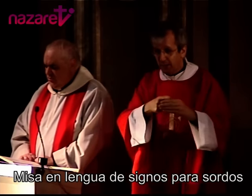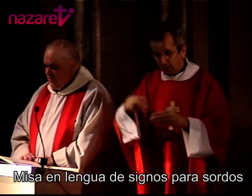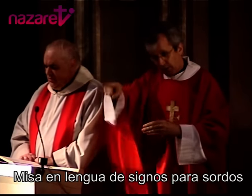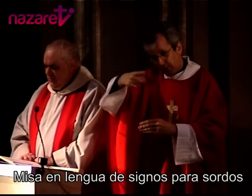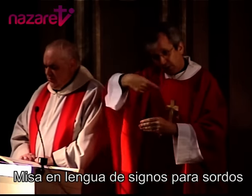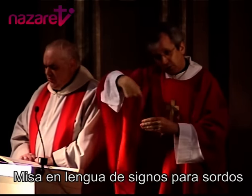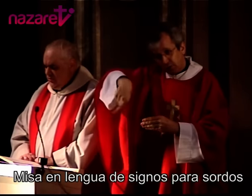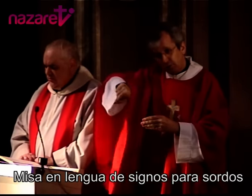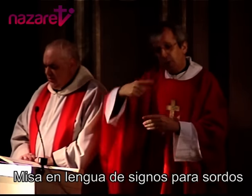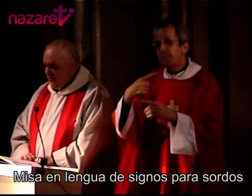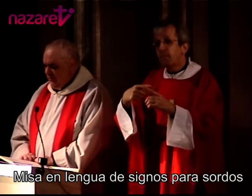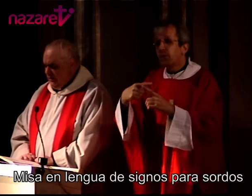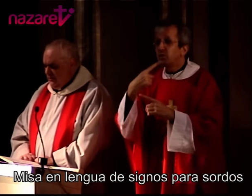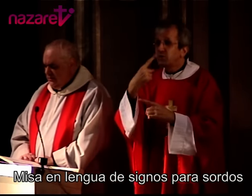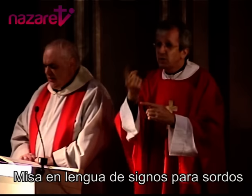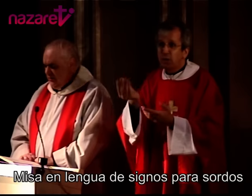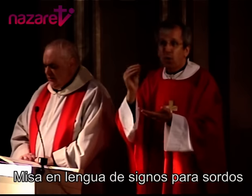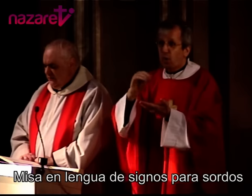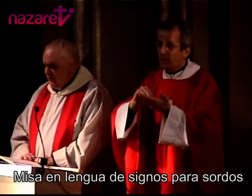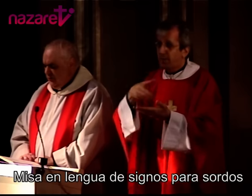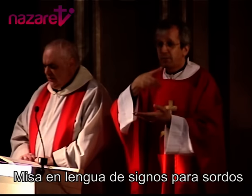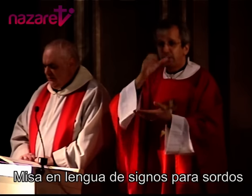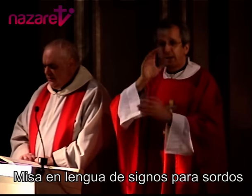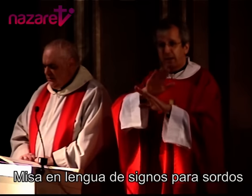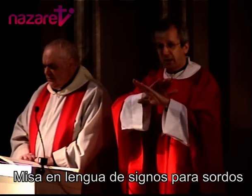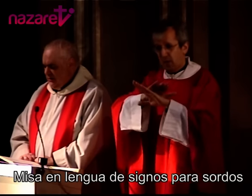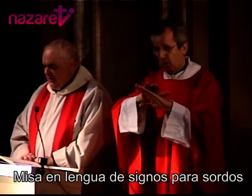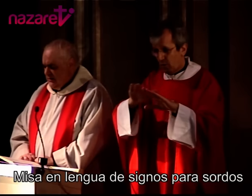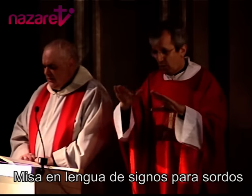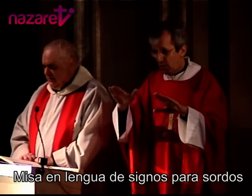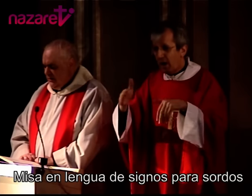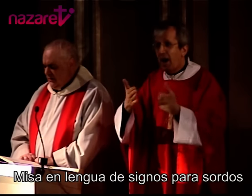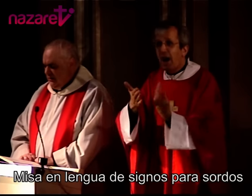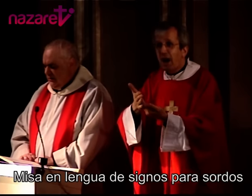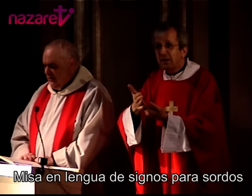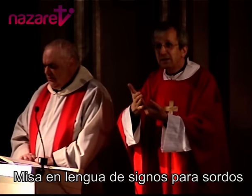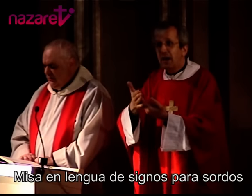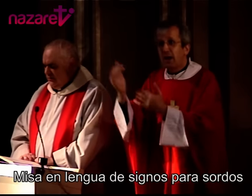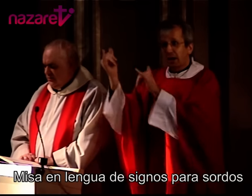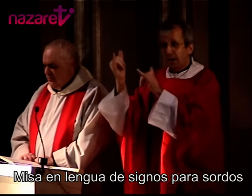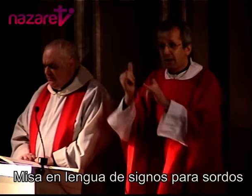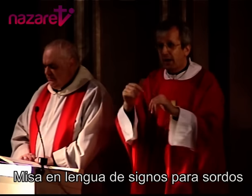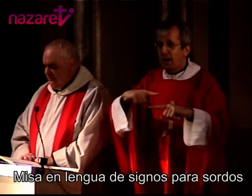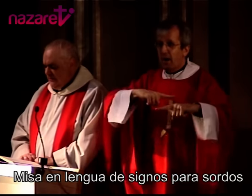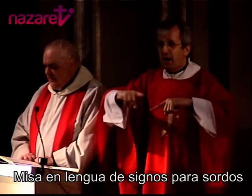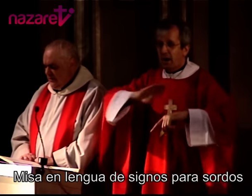vosotros, porque os digo que no beberé desde ahora del fruto de la vid hasta que venga el reino de Dios».